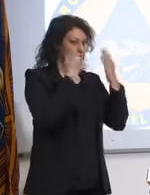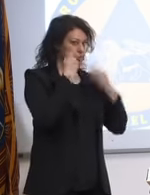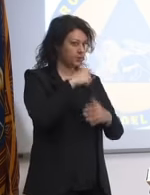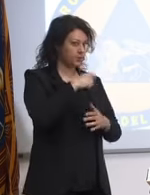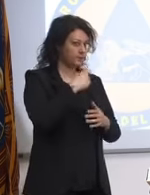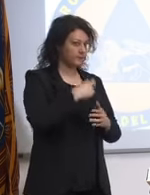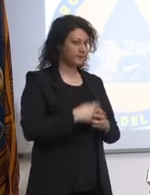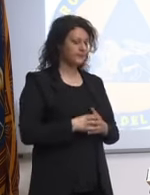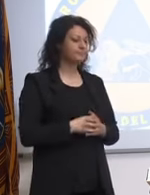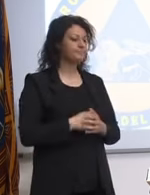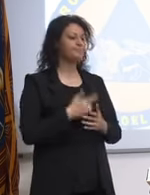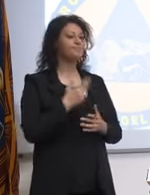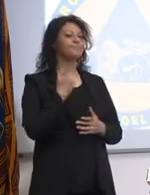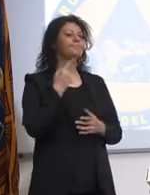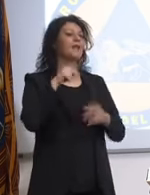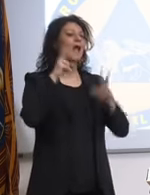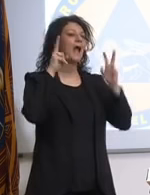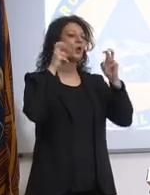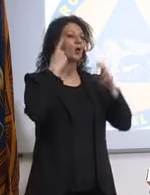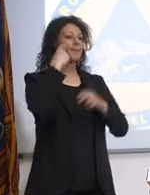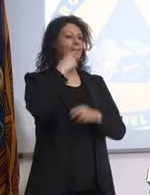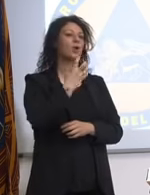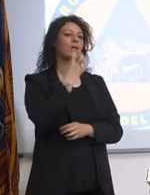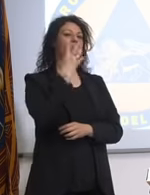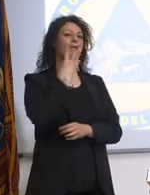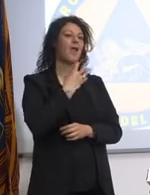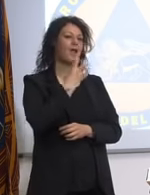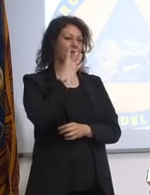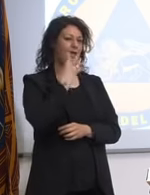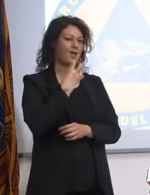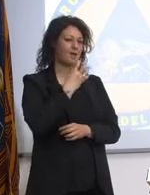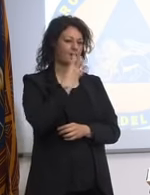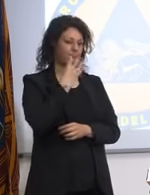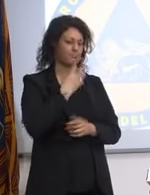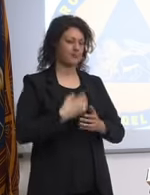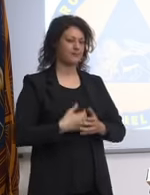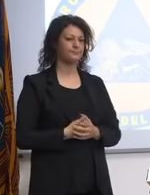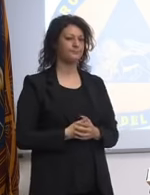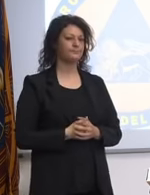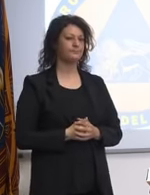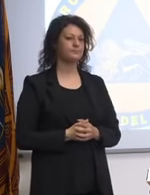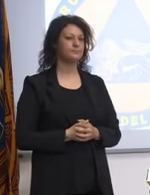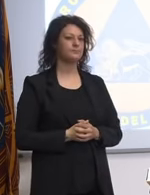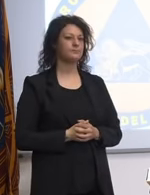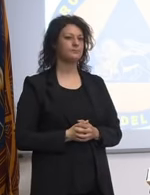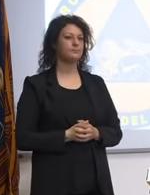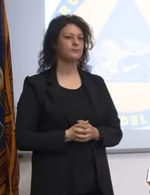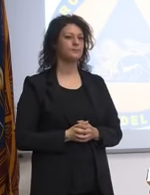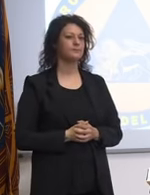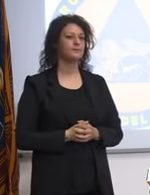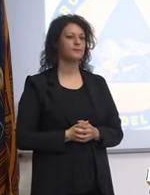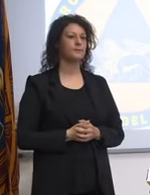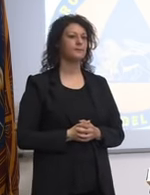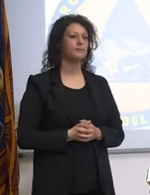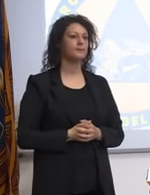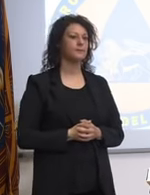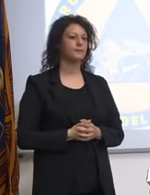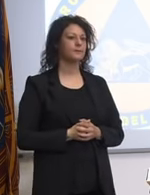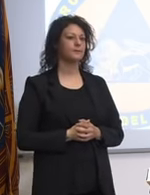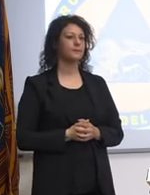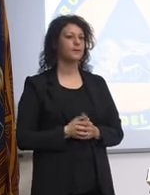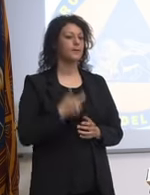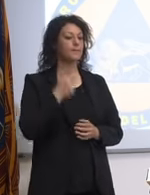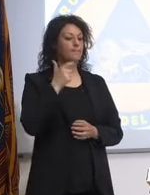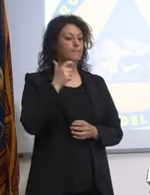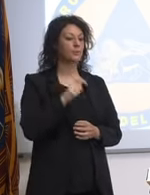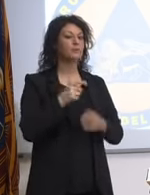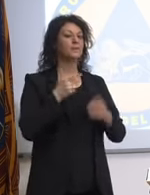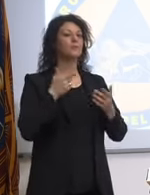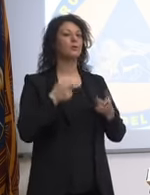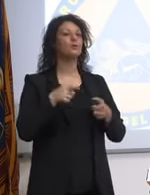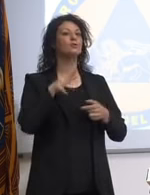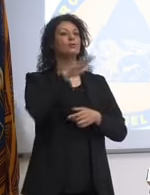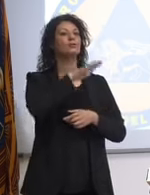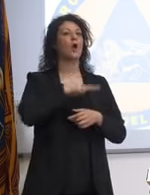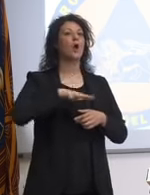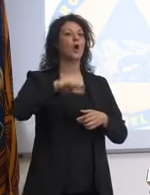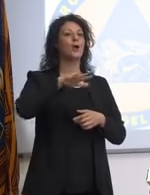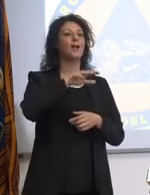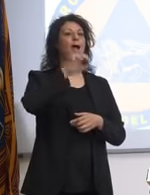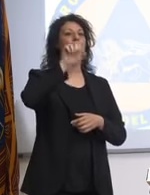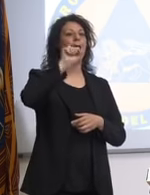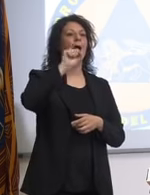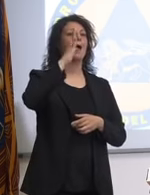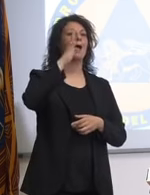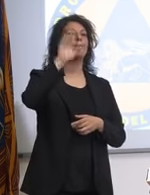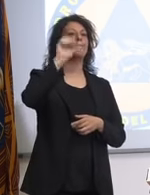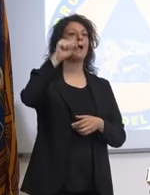delle terme, perché in questo momento noi, oltre a seguire la conferenza stampa che stiamo vivendo, siamo anche ad Abano, c'è un sit-in